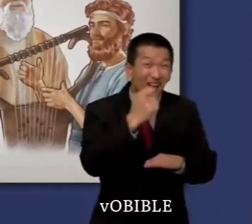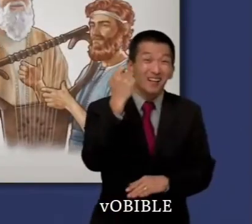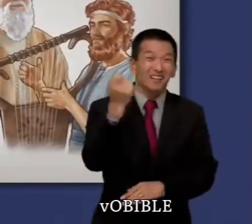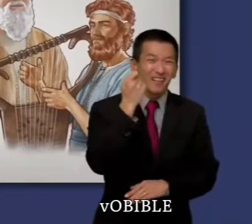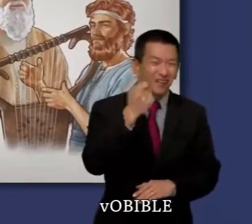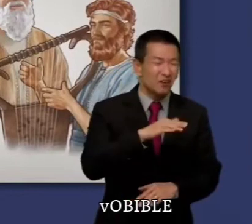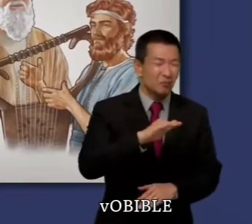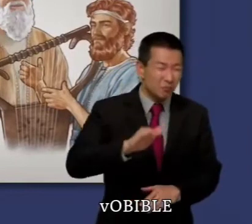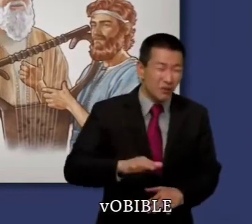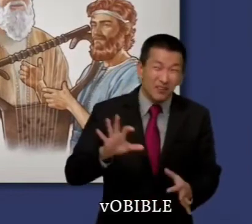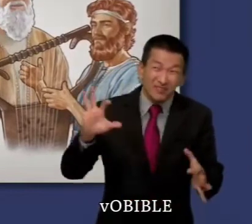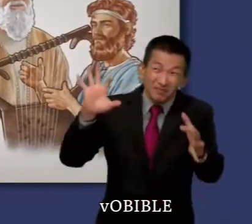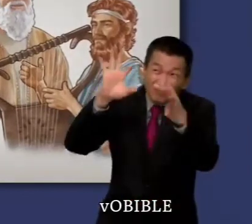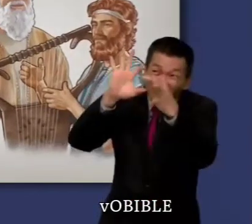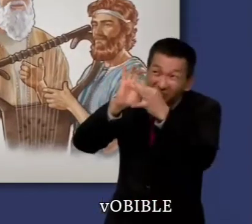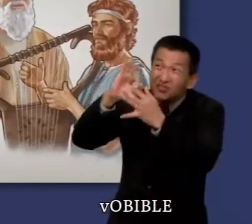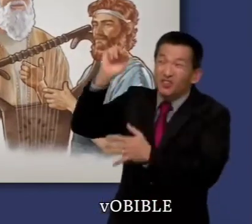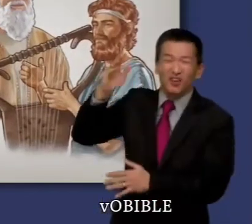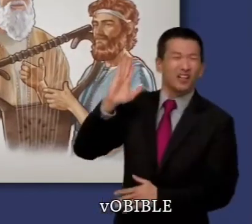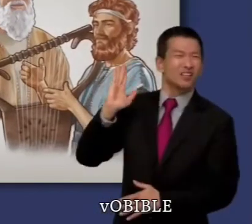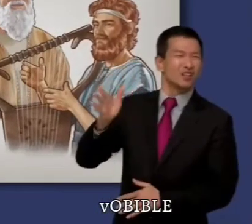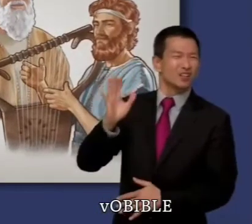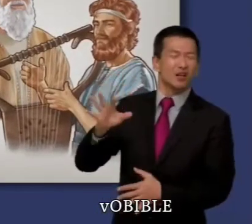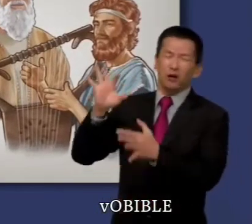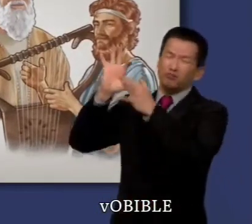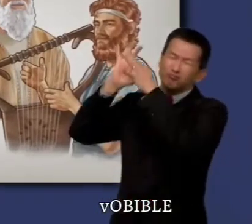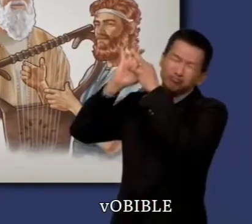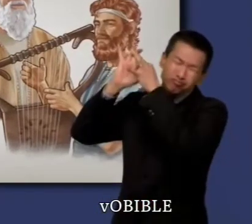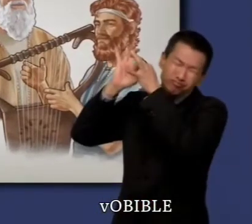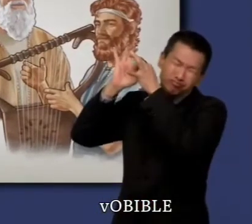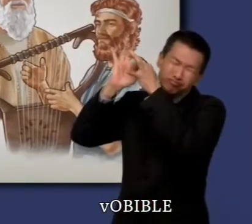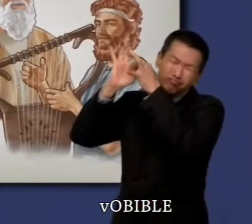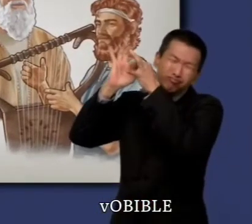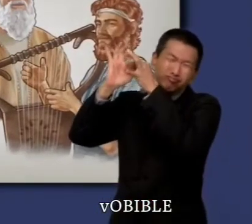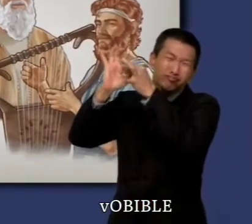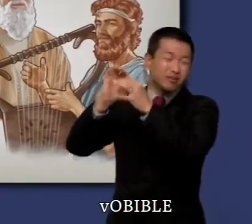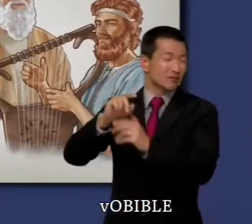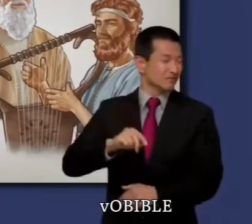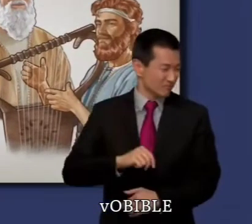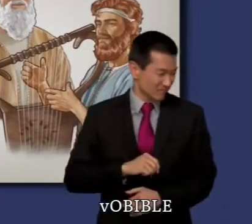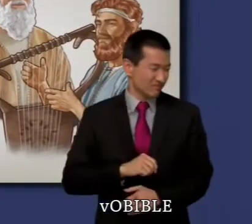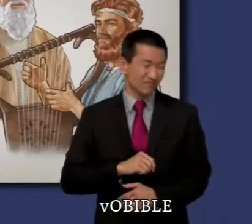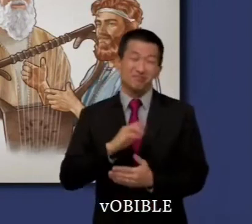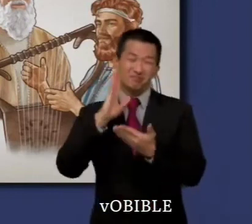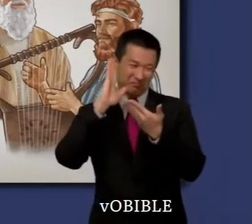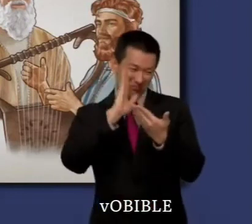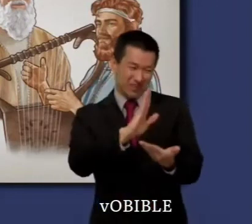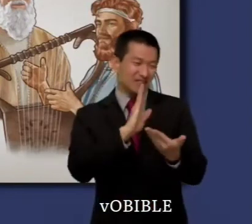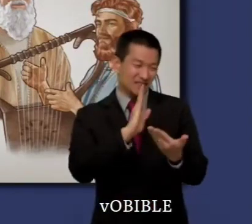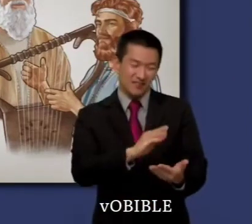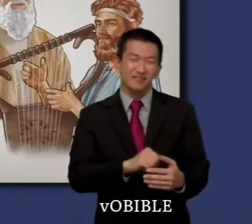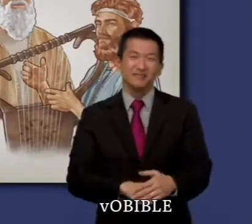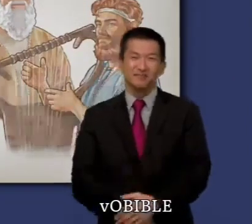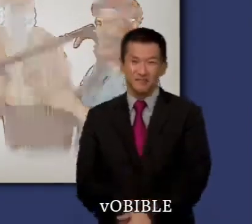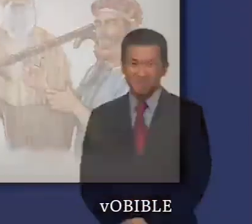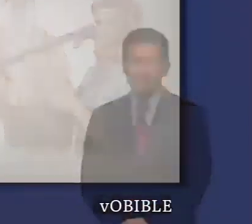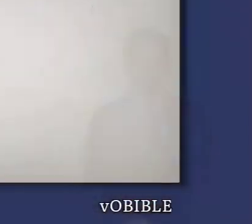tant de succès qu'il reçoit plus de louanges que Saül. Ce dernier se met alors à nourrir une jalousie meurtrière envers